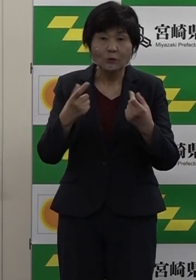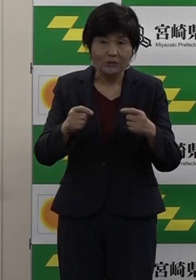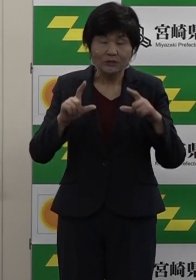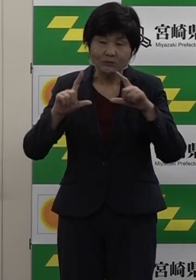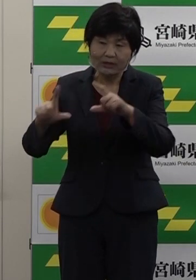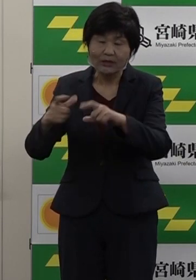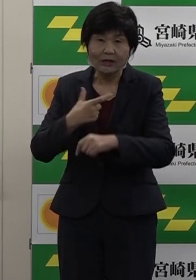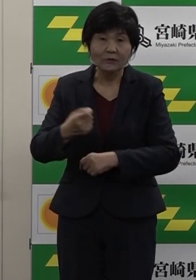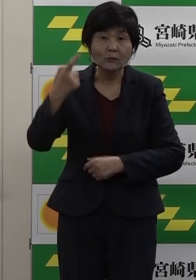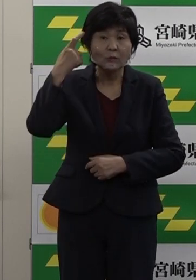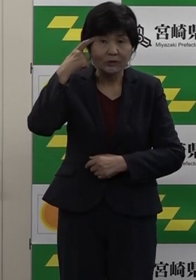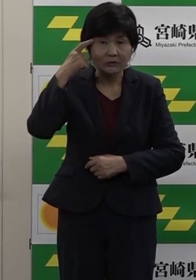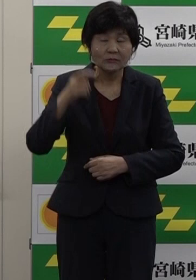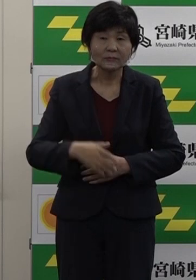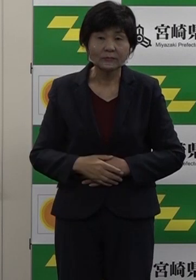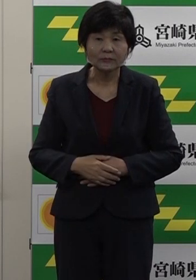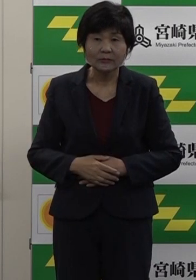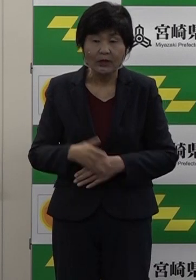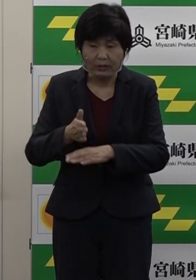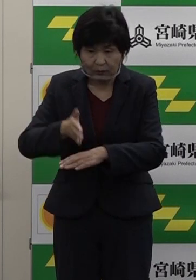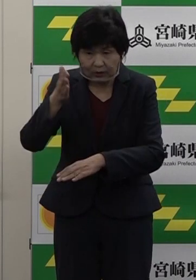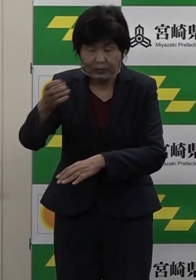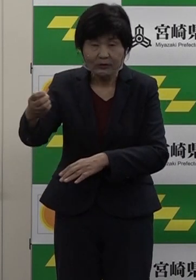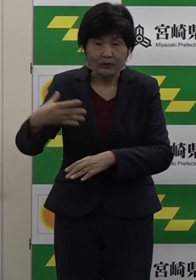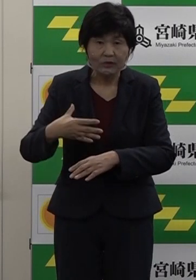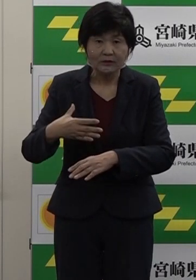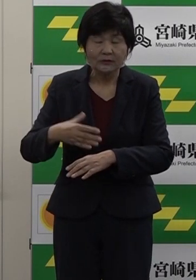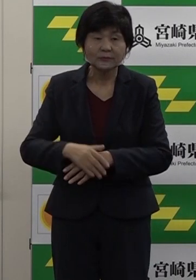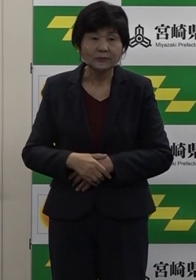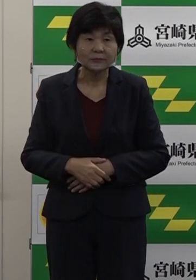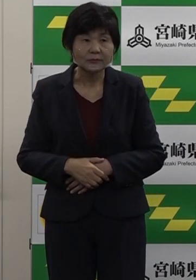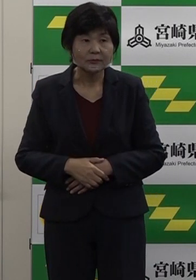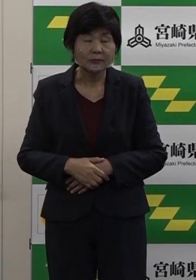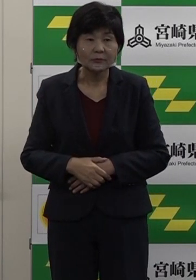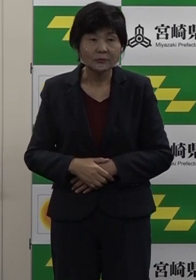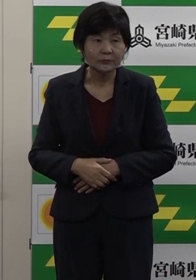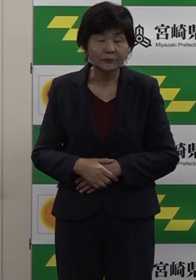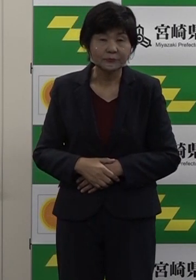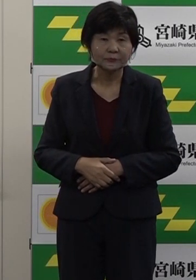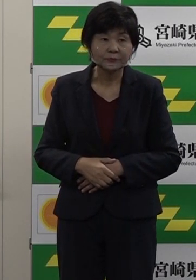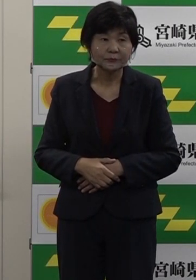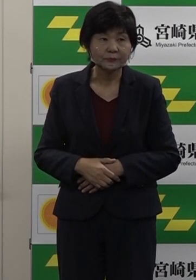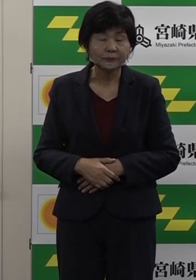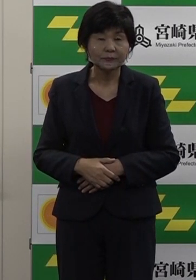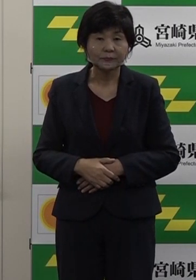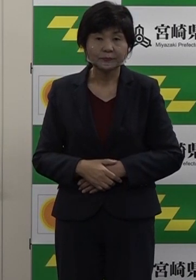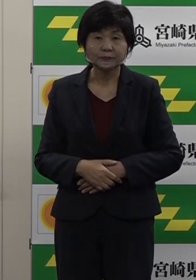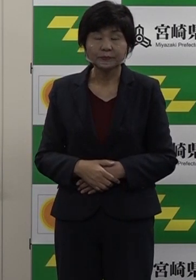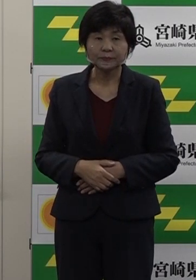。 ありがとうございます。幹事社からの質問です。各社さんお願いします。